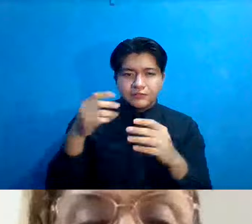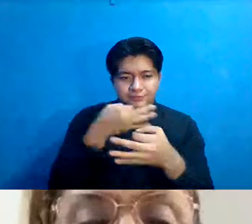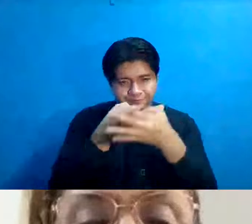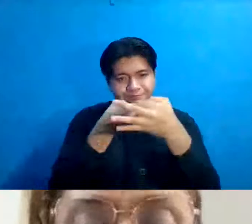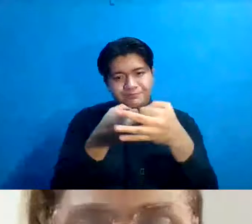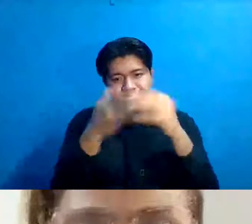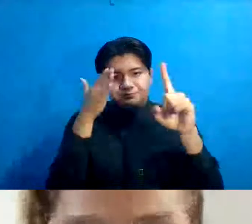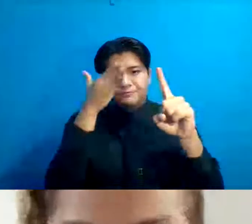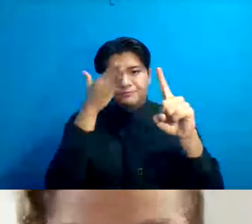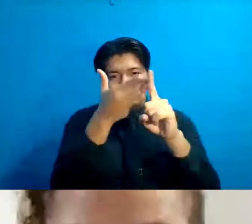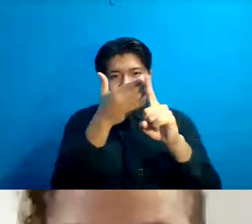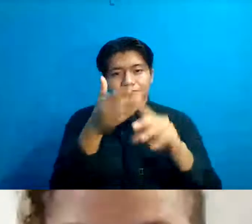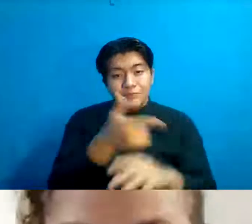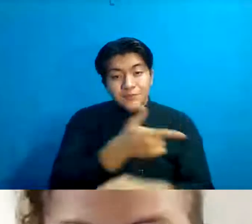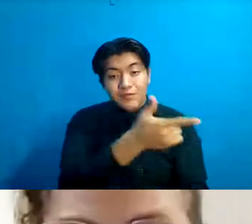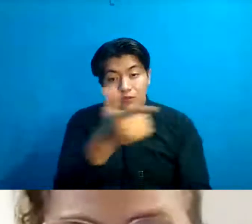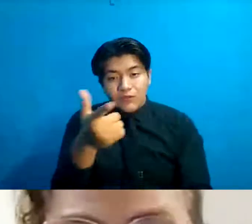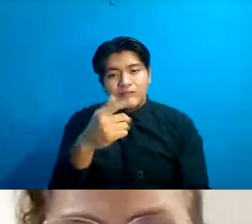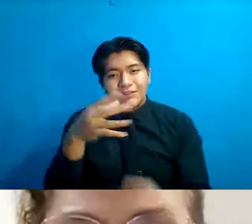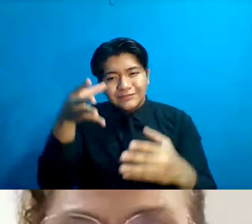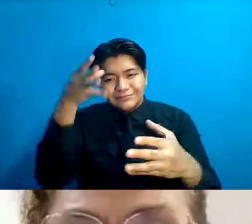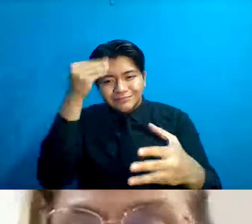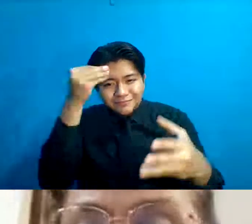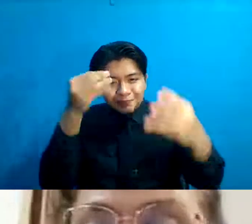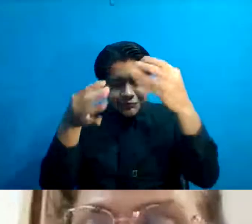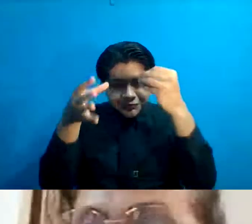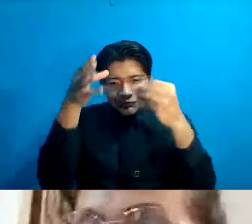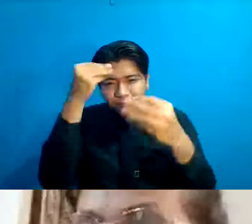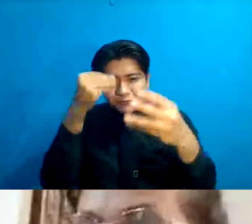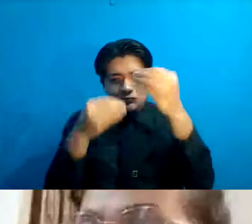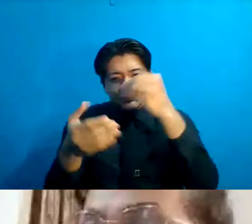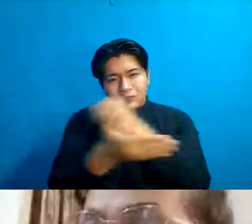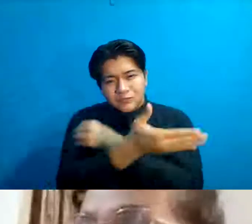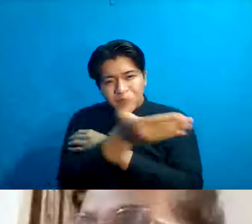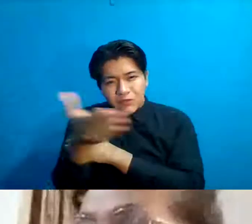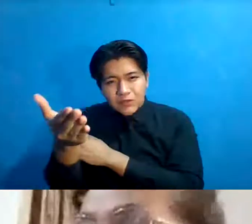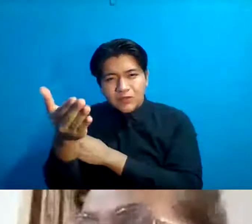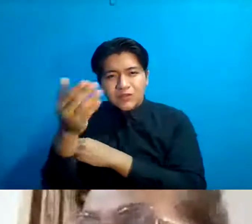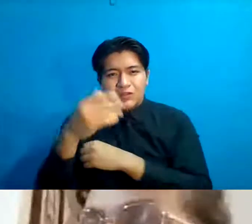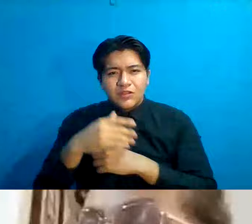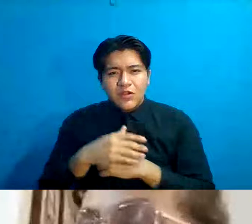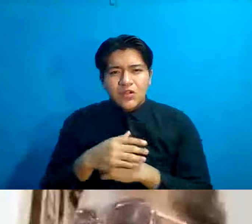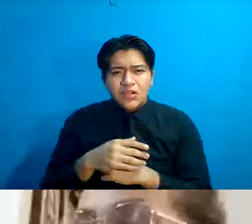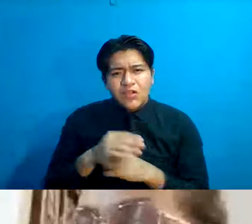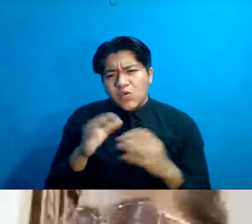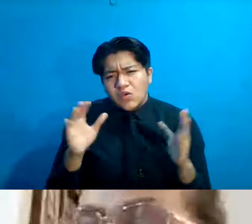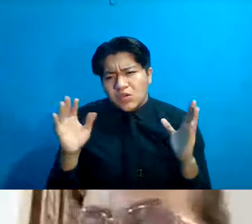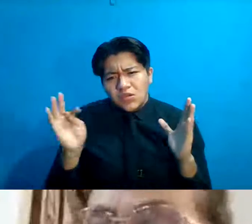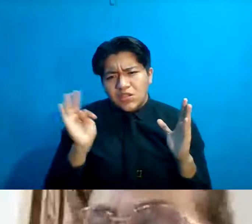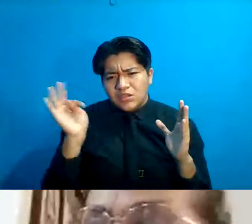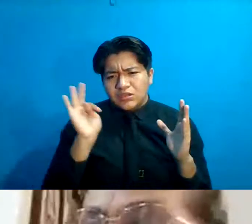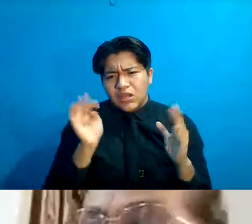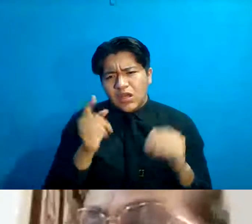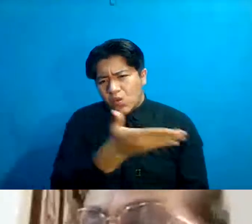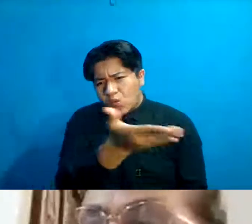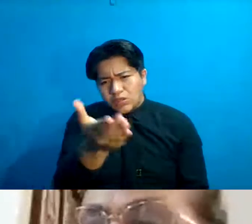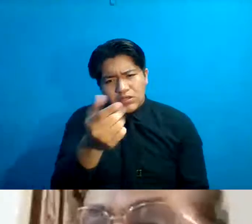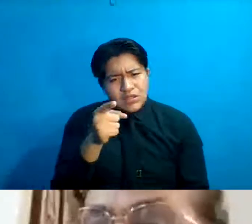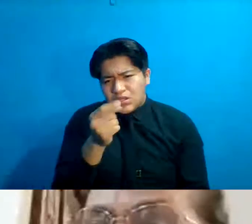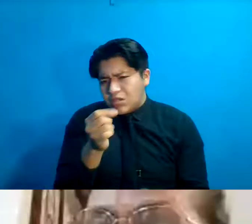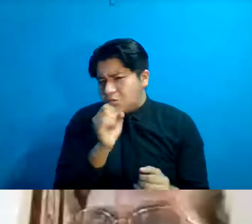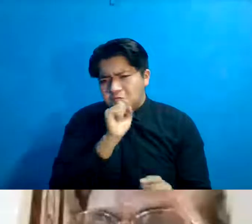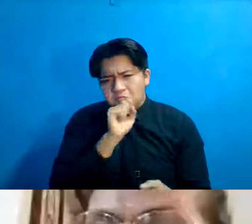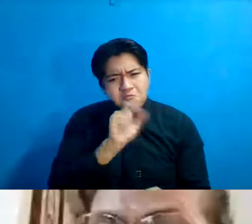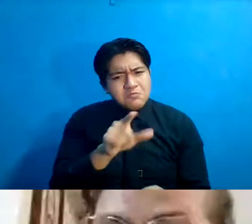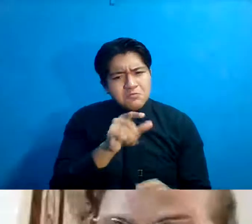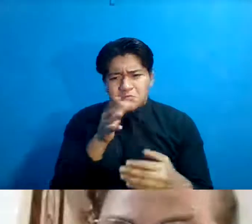realzar y difundir esta información a todos ustedes, de los cuales en su momento creo que pueden aportar muchísimo, porque se necesita más